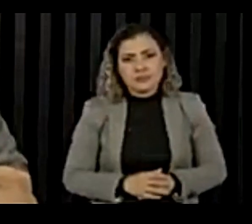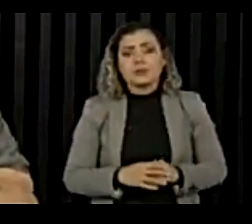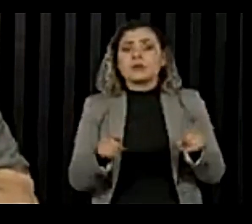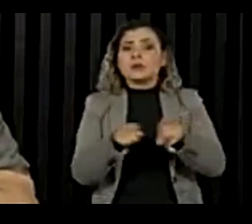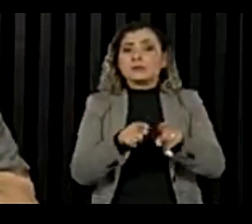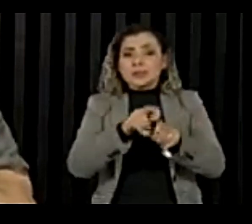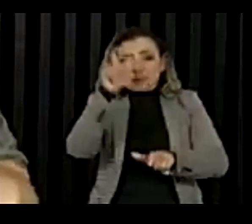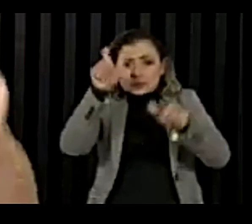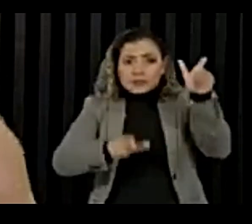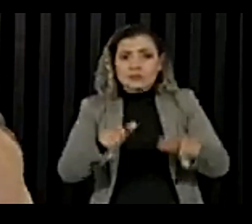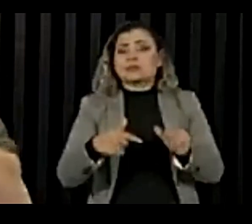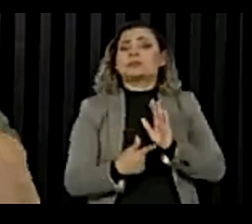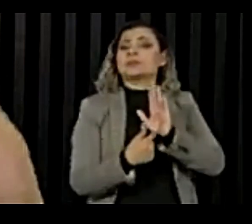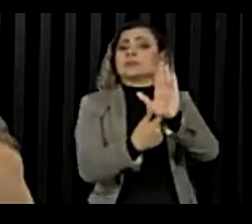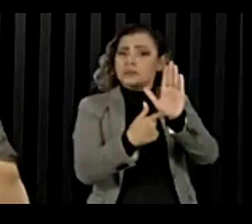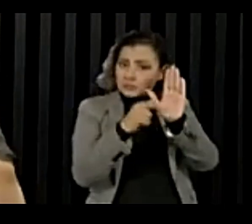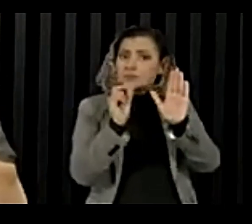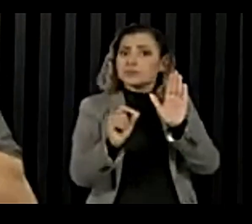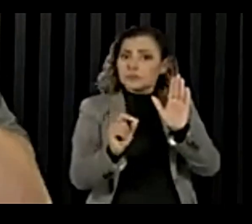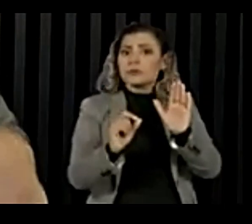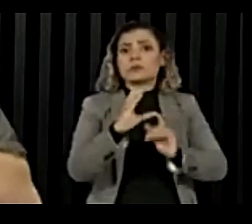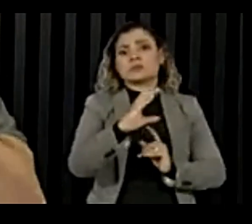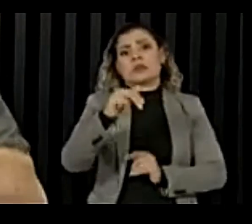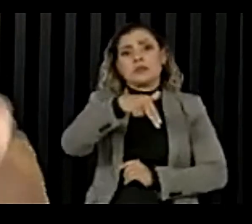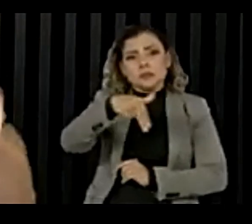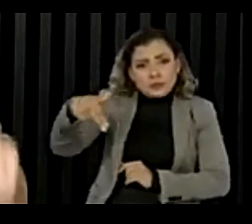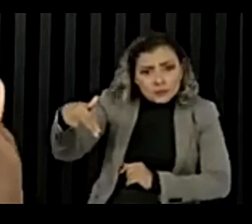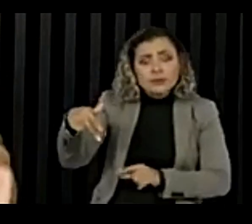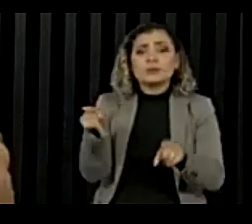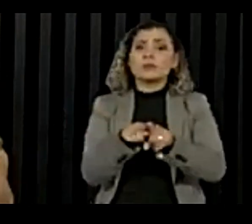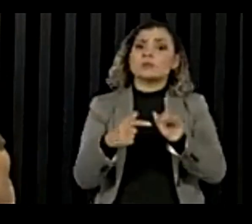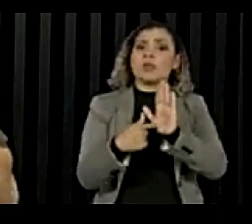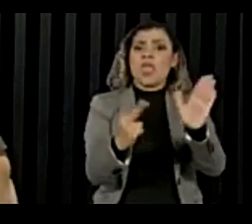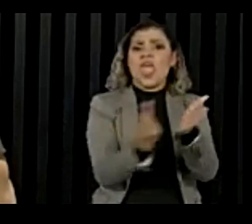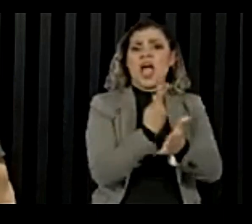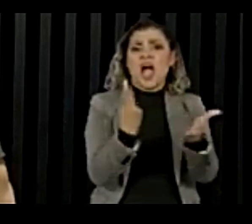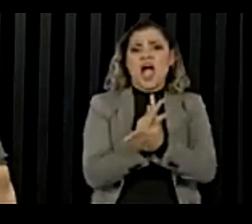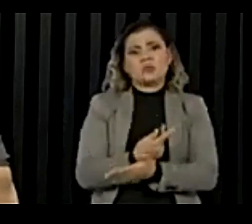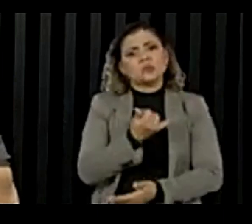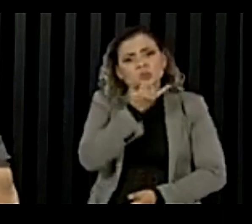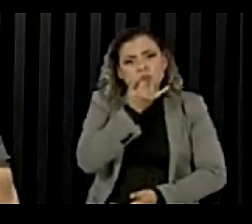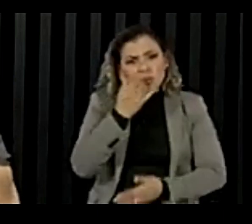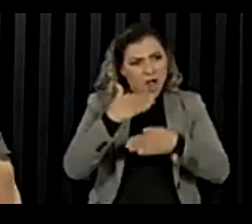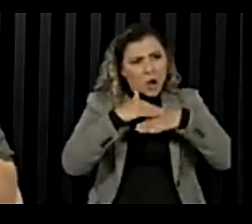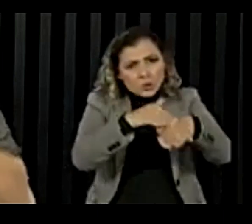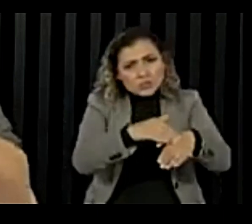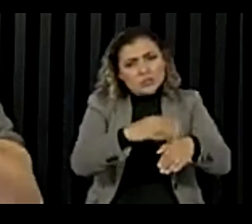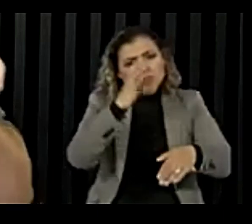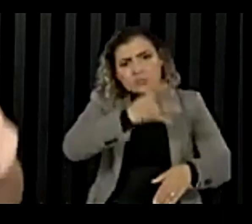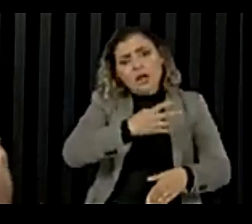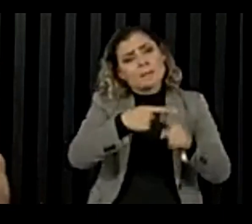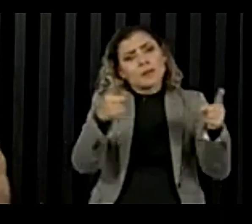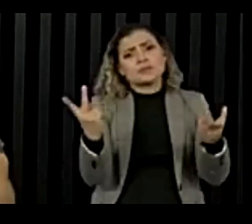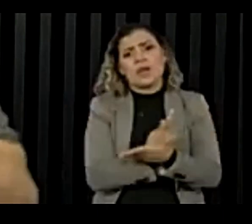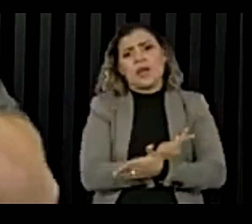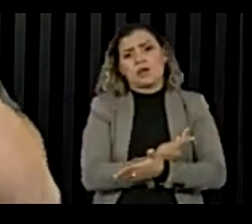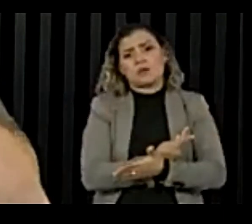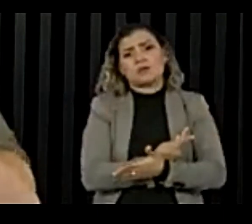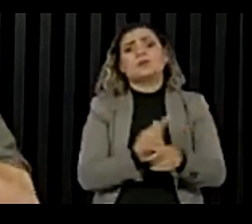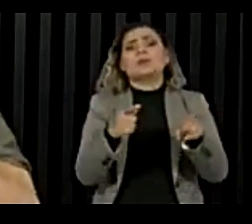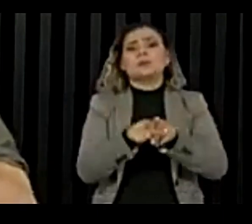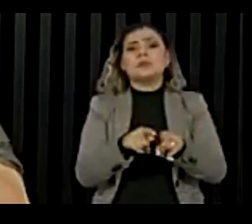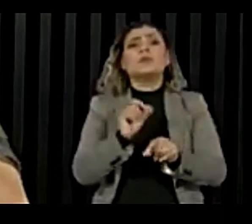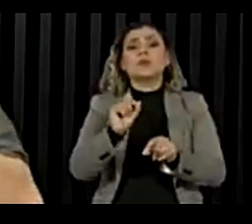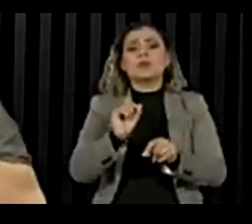para essas pessoas, como eu acho que a CNN erradamente está fazendo, desculpa fazer um ataque desse aqui, mas eu acho que erradamente está fazendo, ao